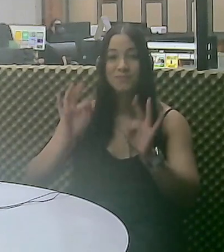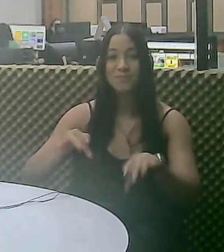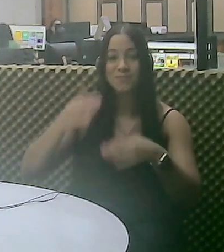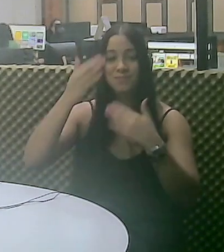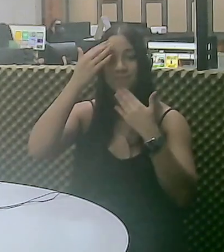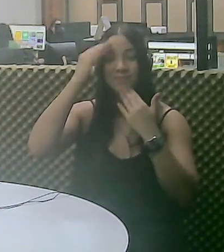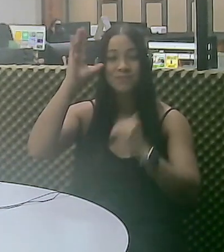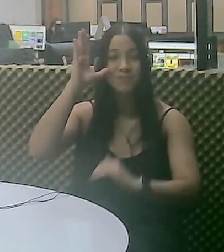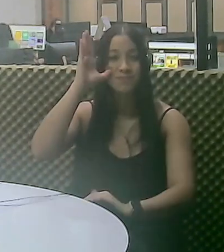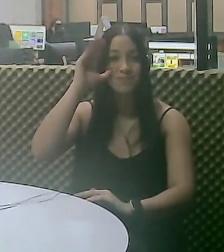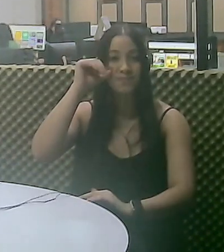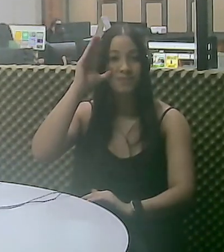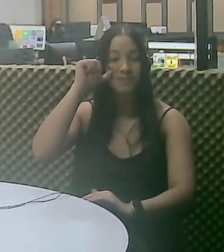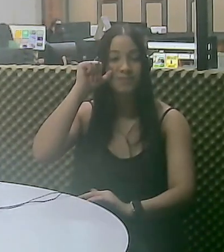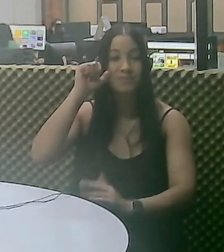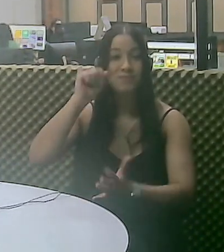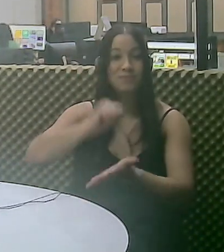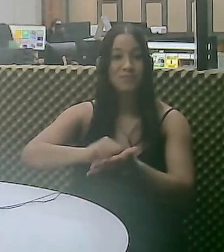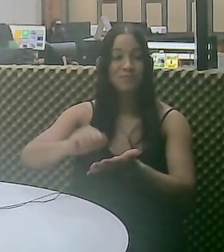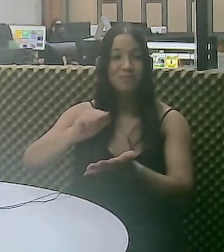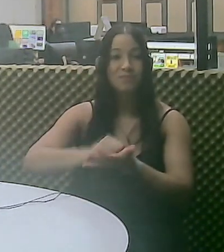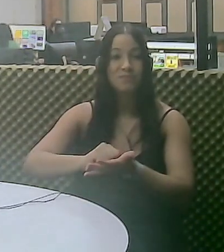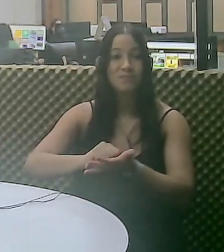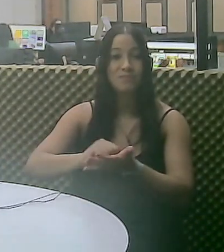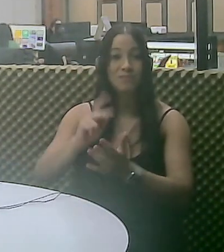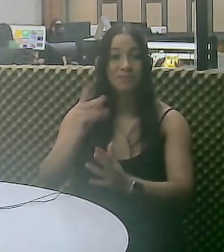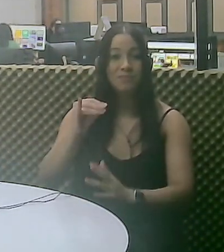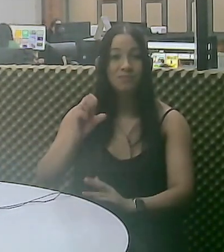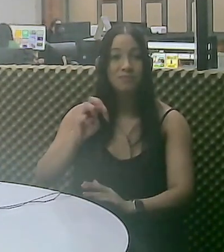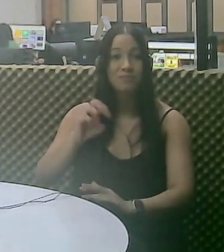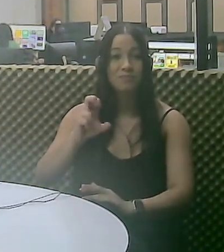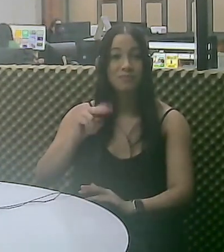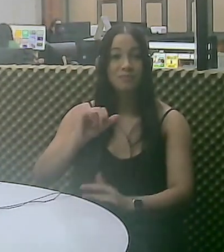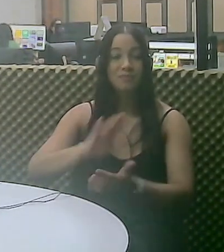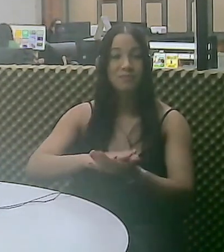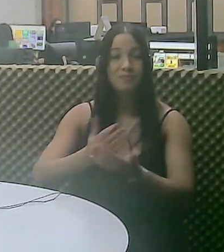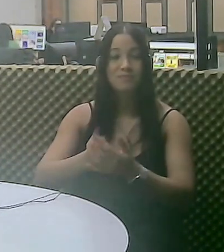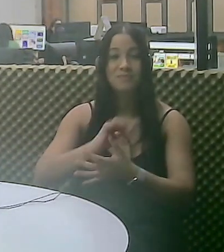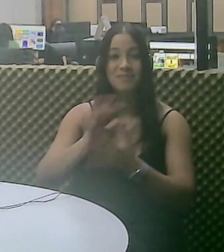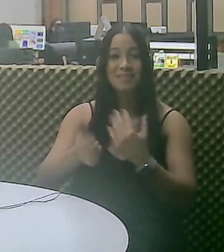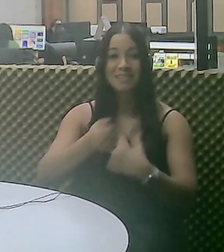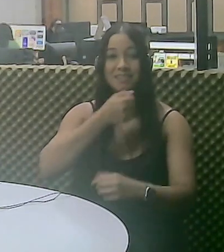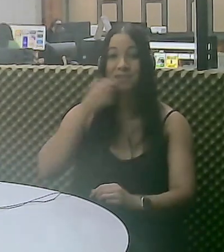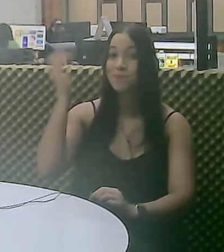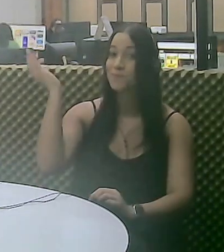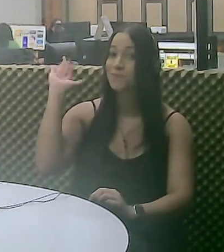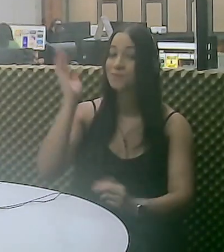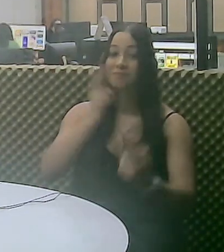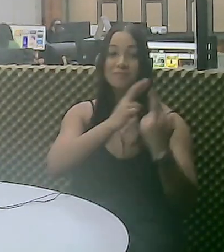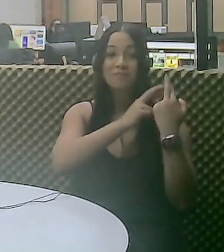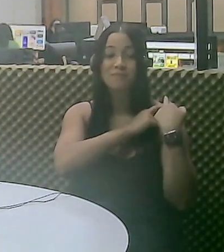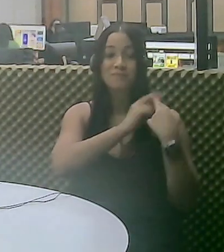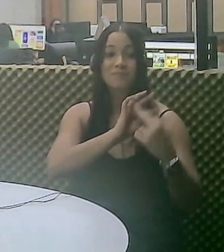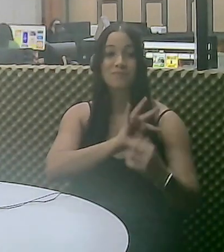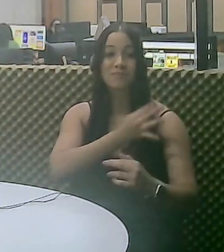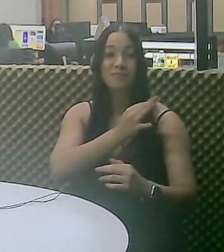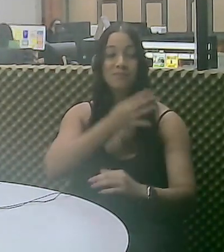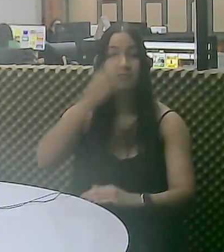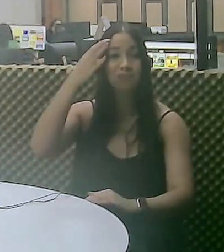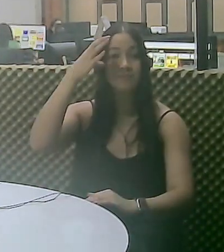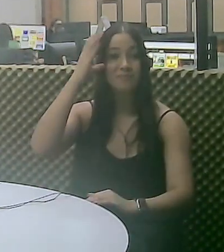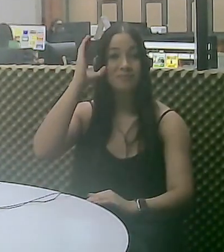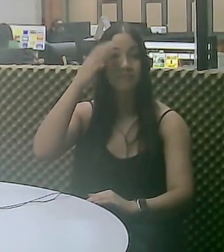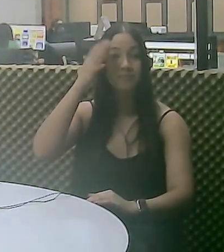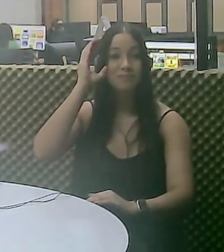aqui. Obrigada pela sua audiência. Edição Ismênia Keller, tradução em Libras, Amanda Valentim, responsável